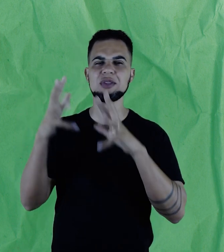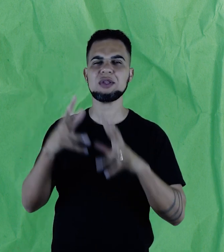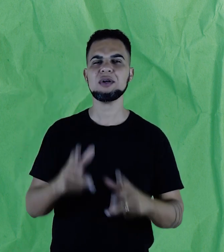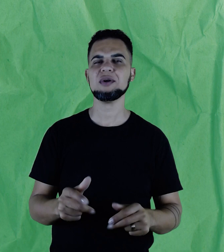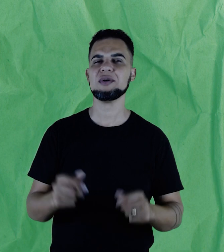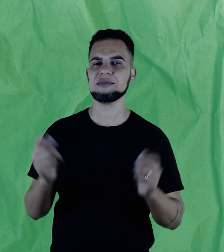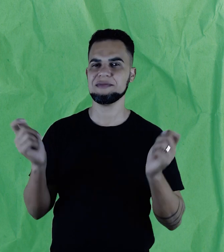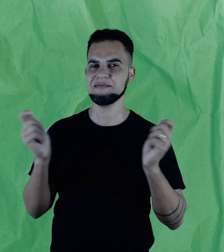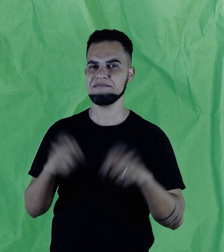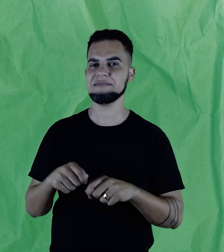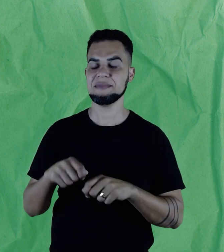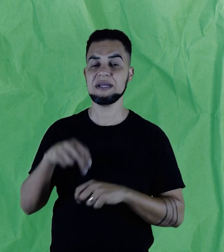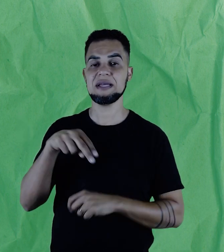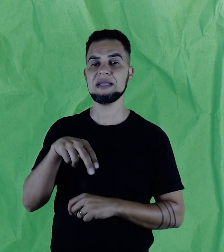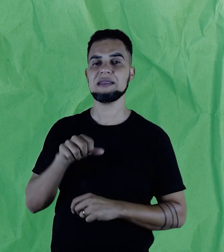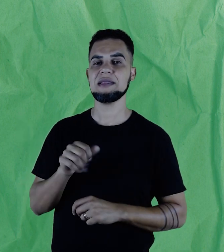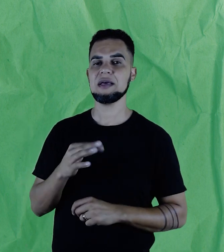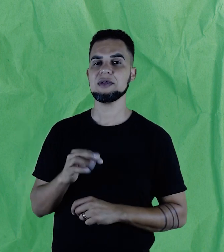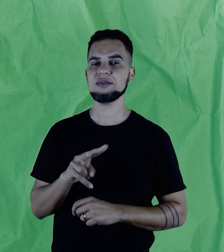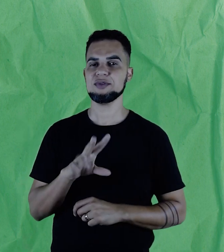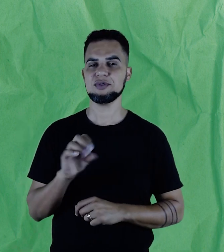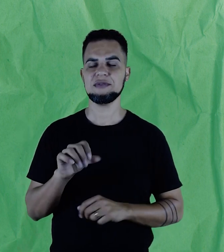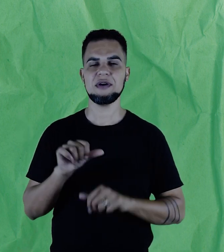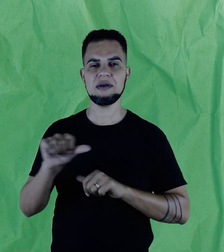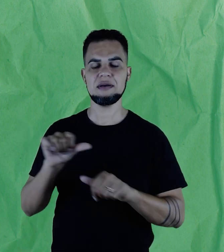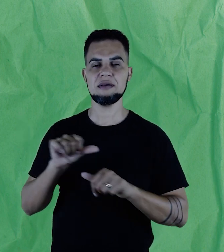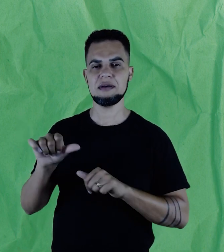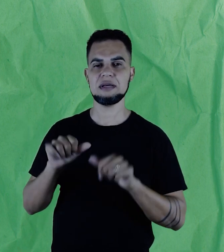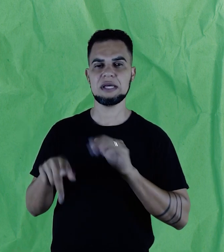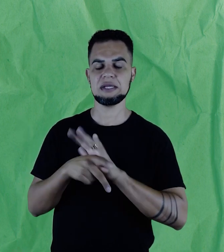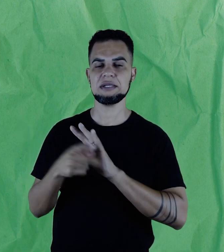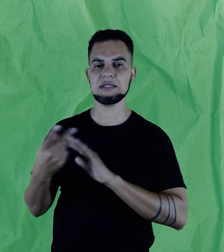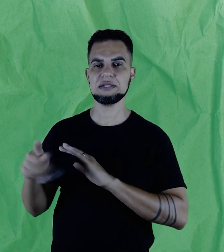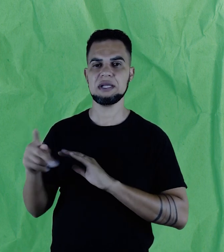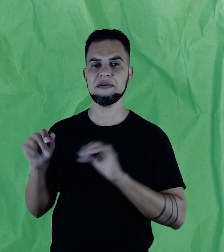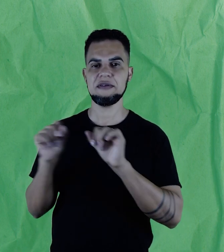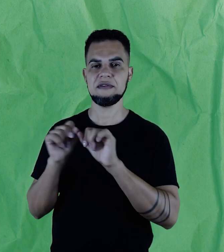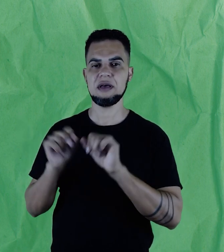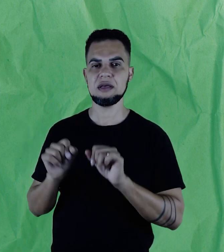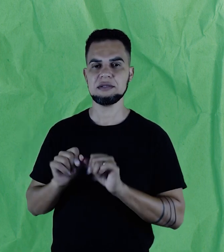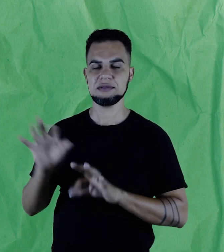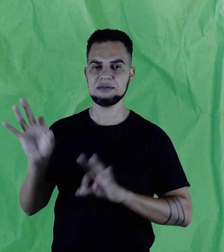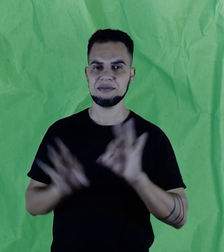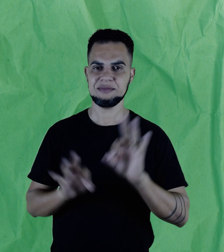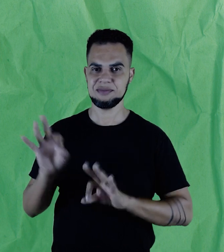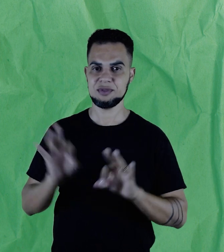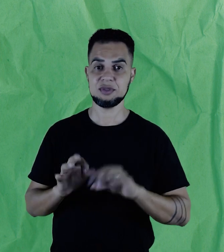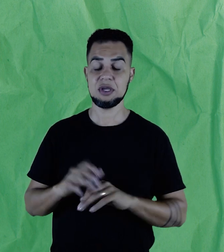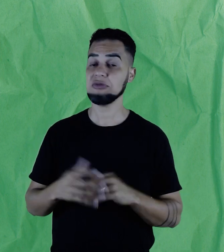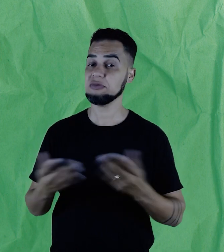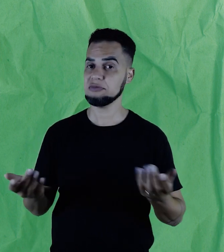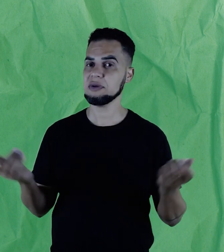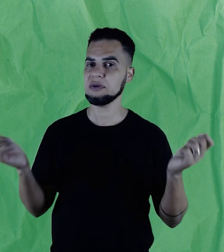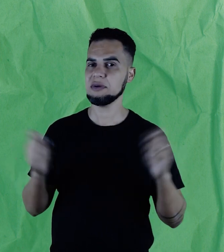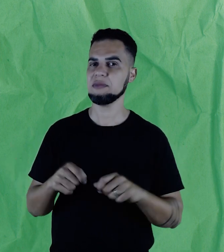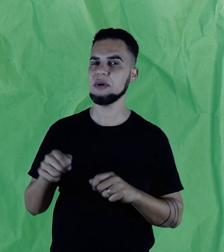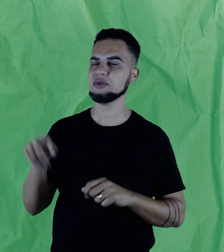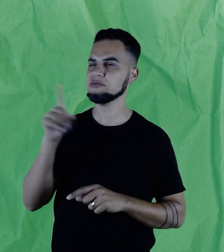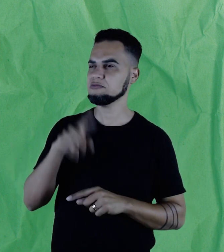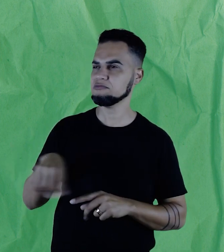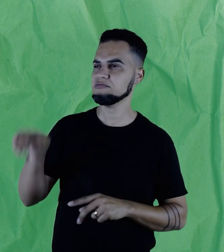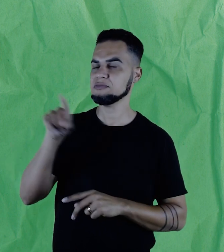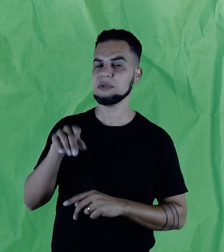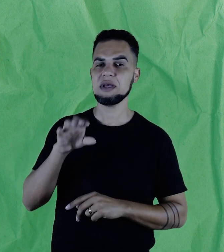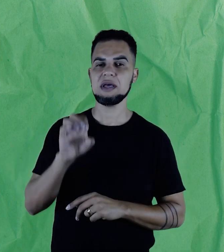todo o poder ali nativo e as alterações nativas que o Firebase vai fazer no nosso projeto, a gente pode rodar